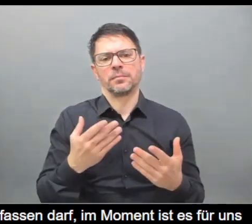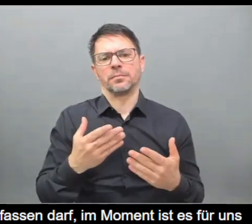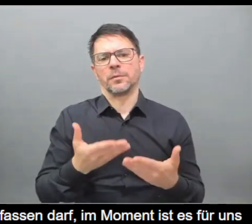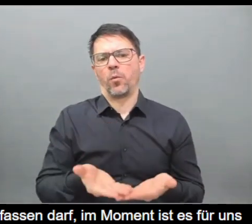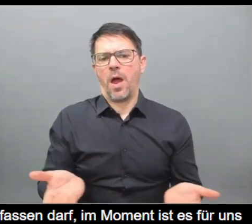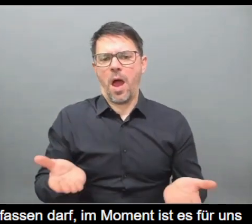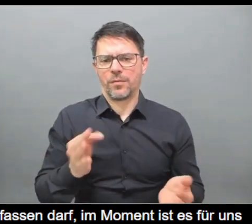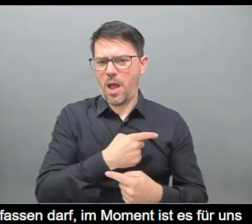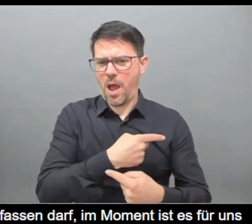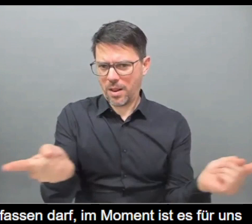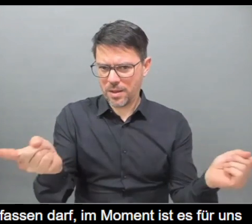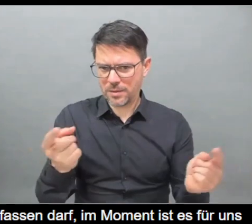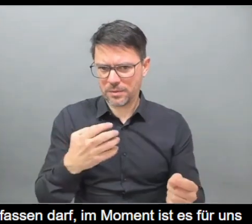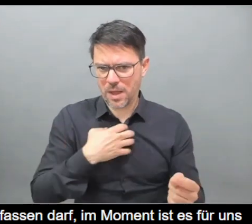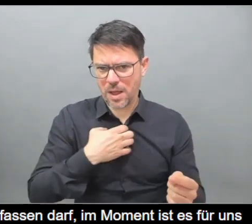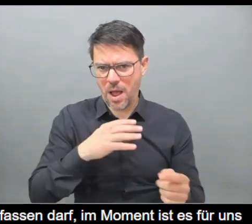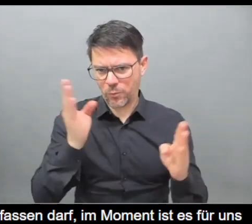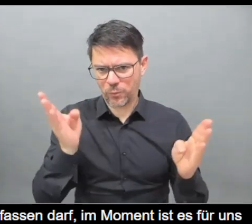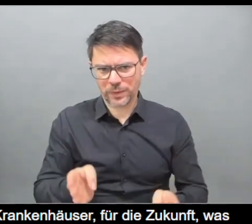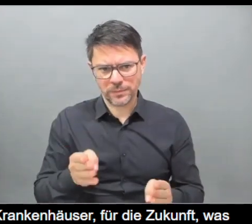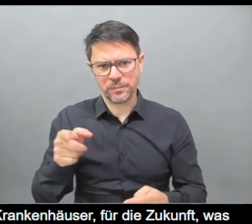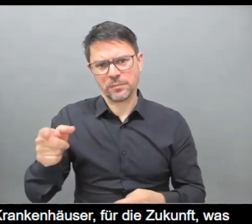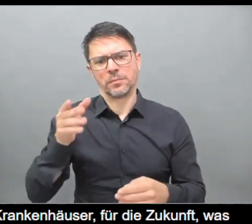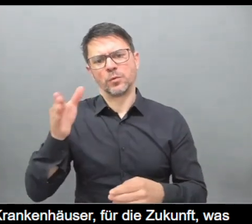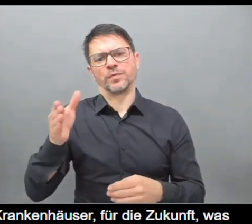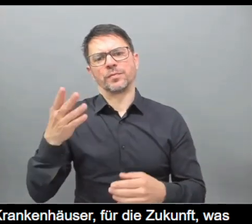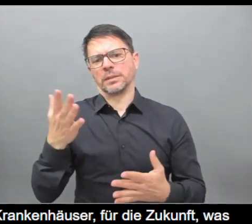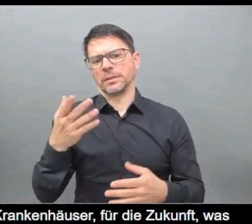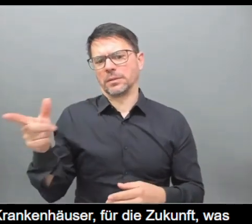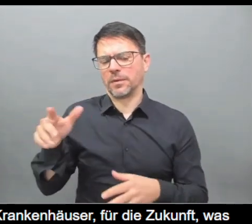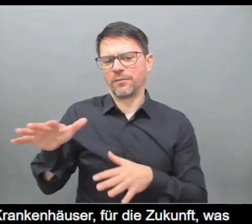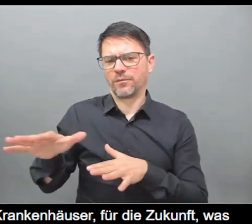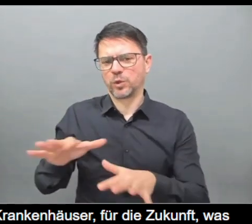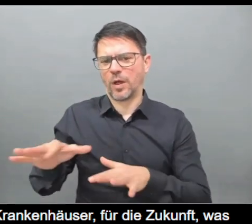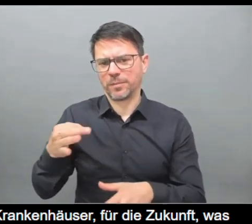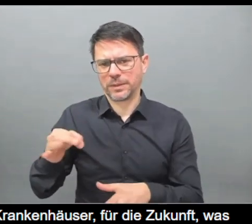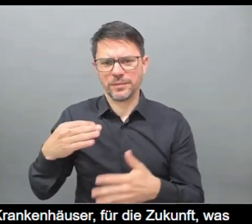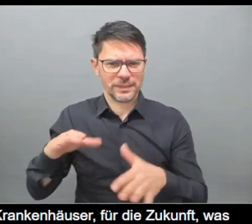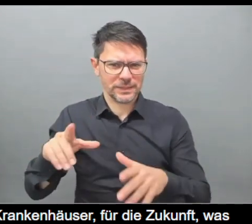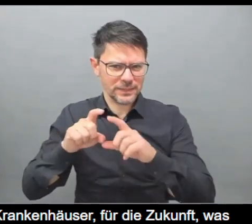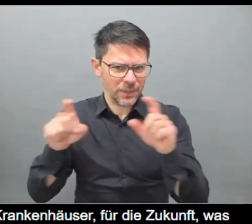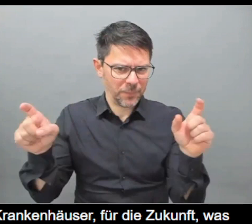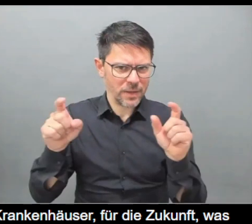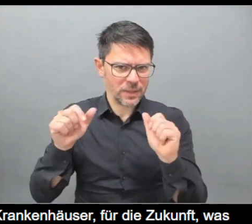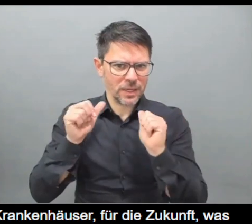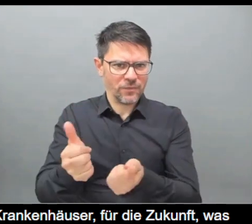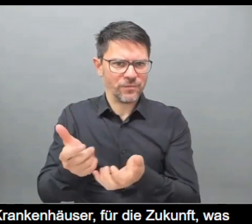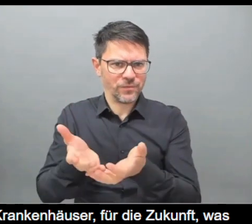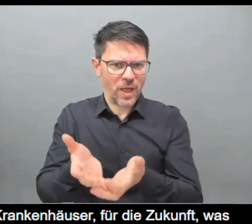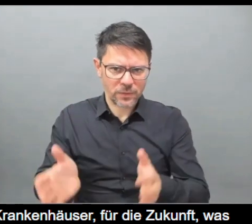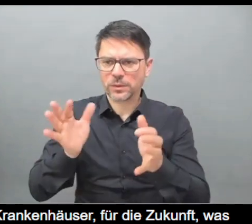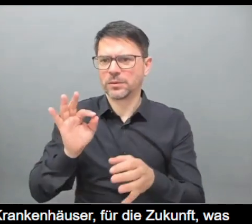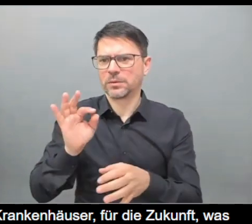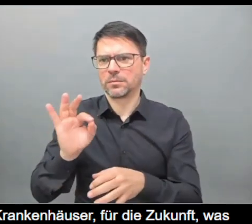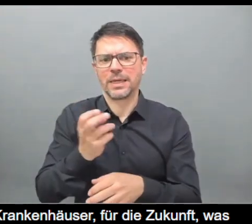der klaren Hoheit der Länderplanung. Und dann ist der dritte Punkt, einen Dialogprozess anzustoßen, der wichtig ist, weil es geht um die